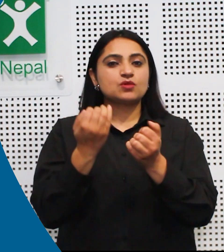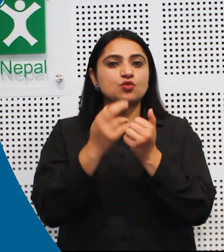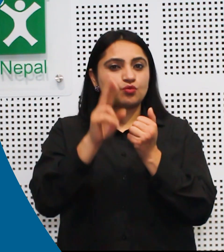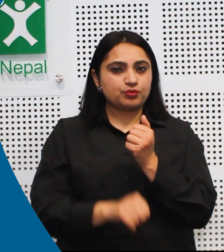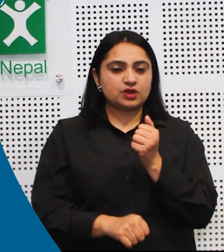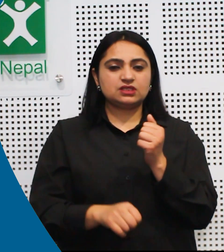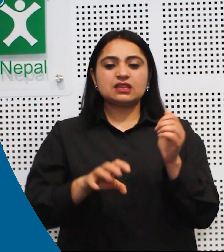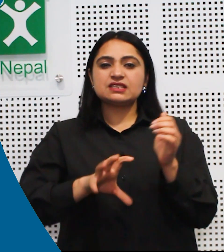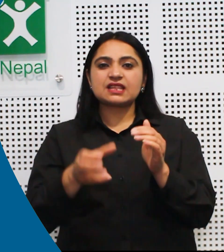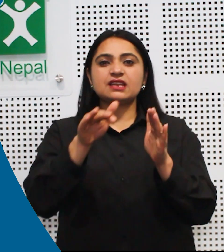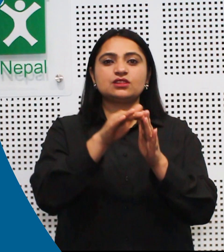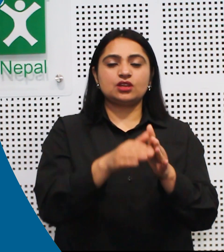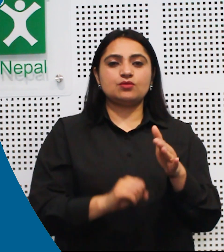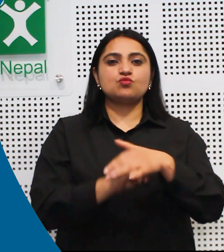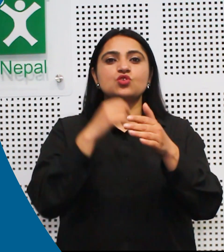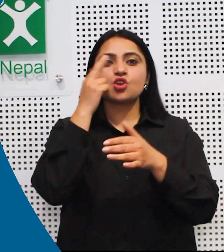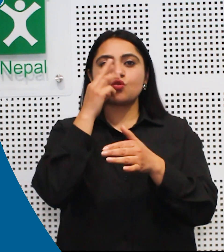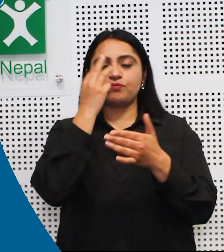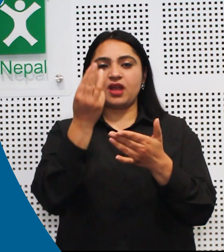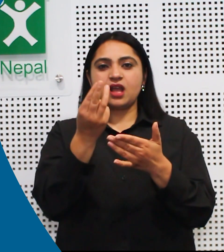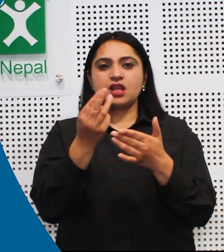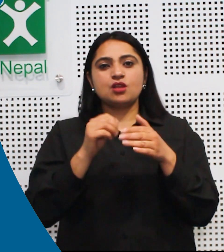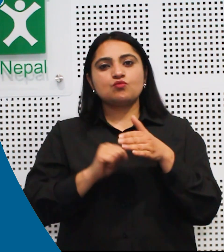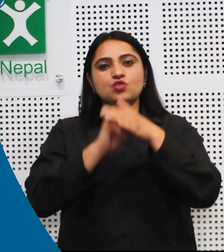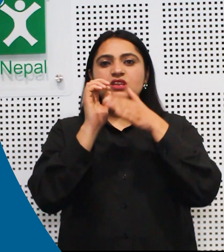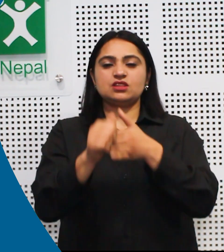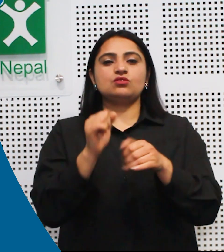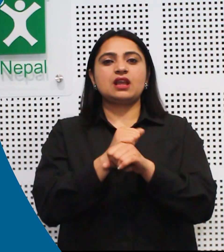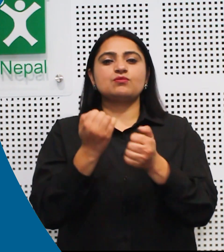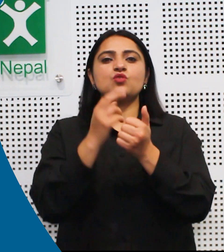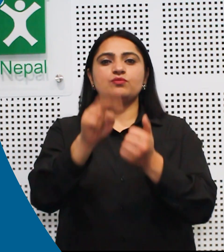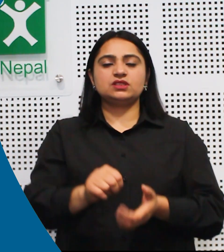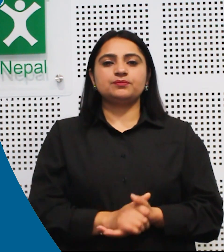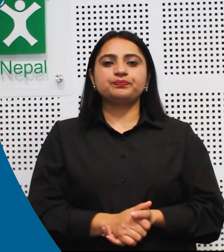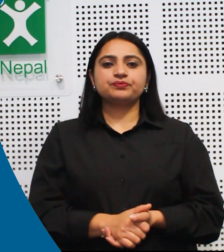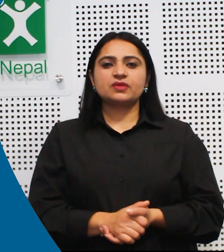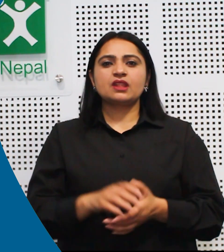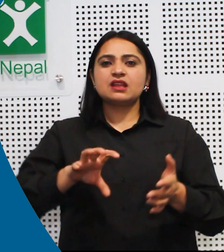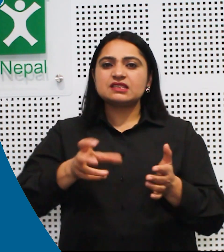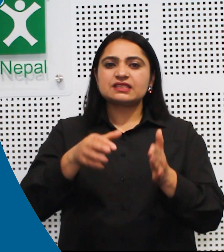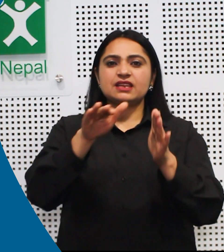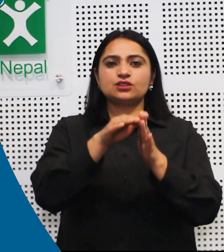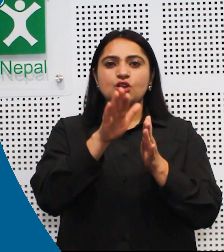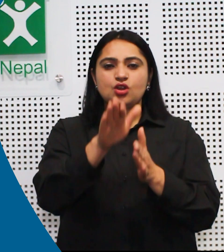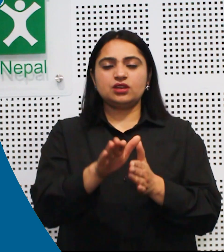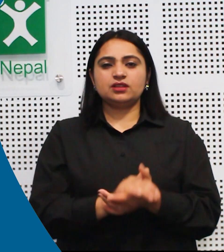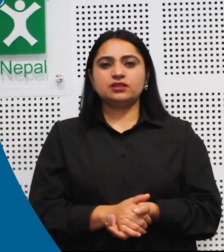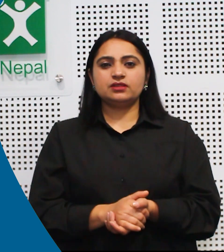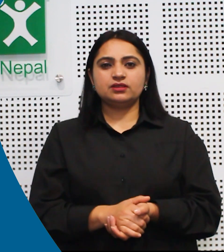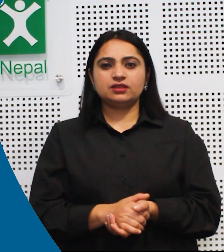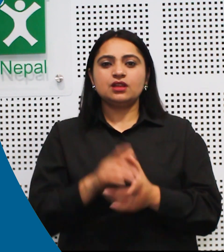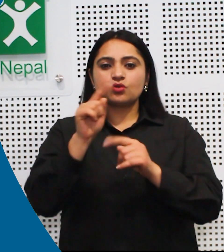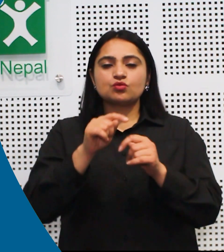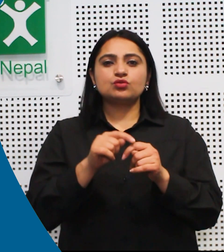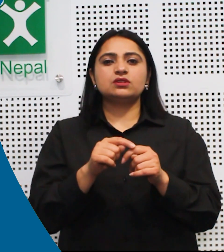हुन्छ। स्थानीय तहले नै मूल रूपमा मूल नेतृत्वमा काम गर्नुपर्छ आफ्नो बजेट बनाउनु त। कुन स्थानीय तहले कुन चरणको